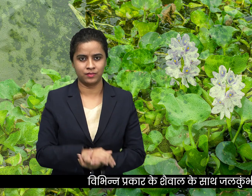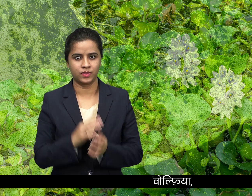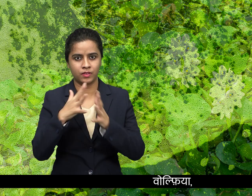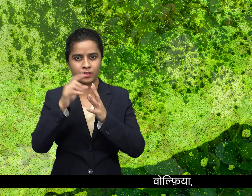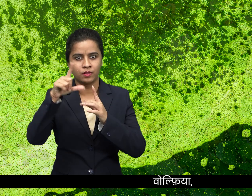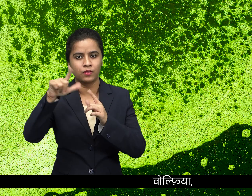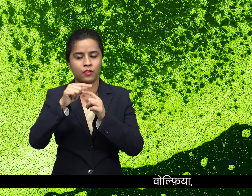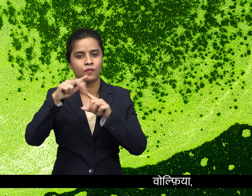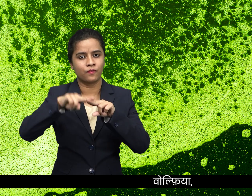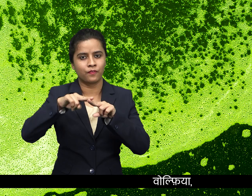वुल्फिया,